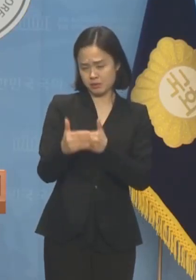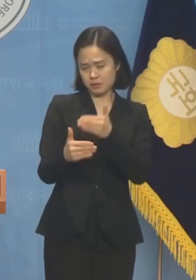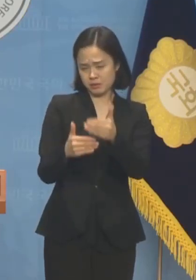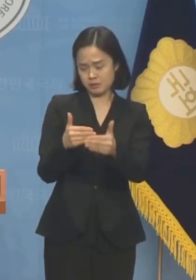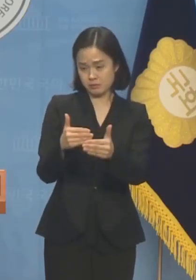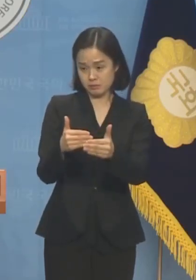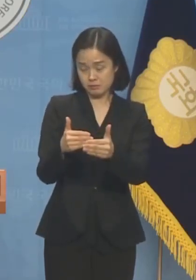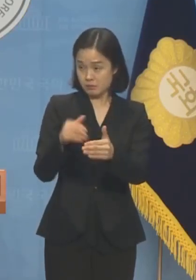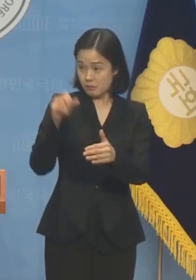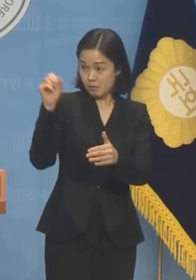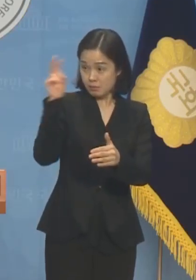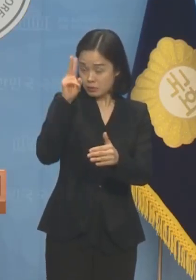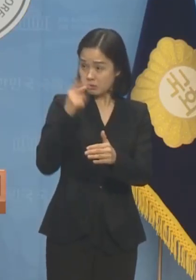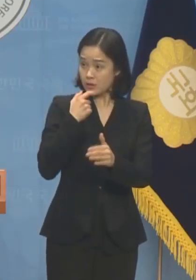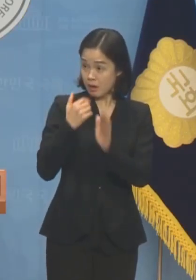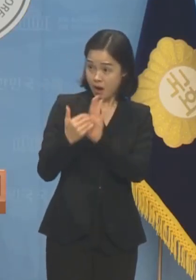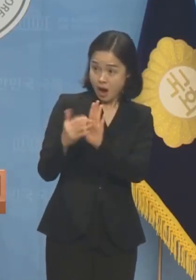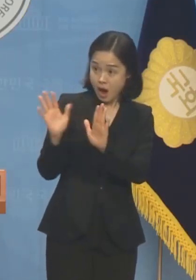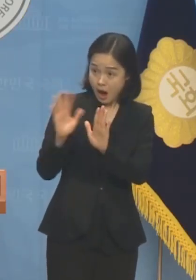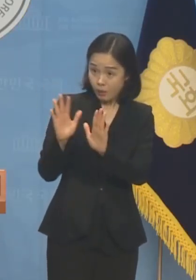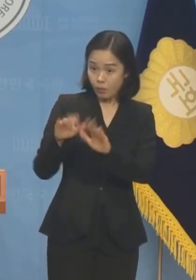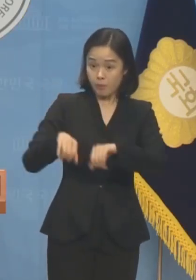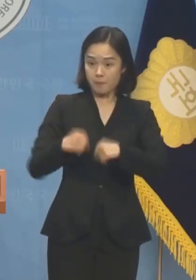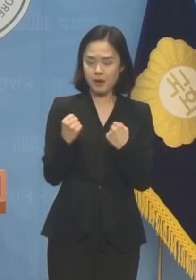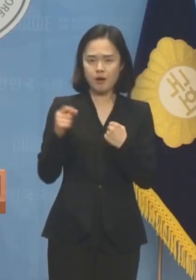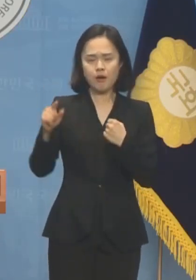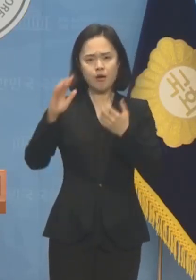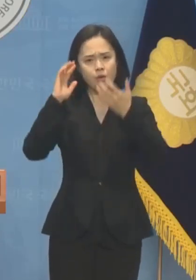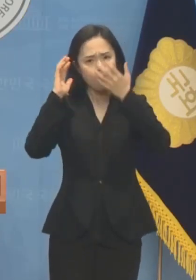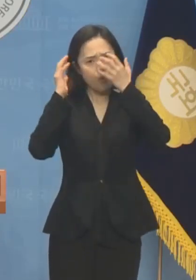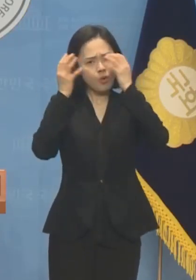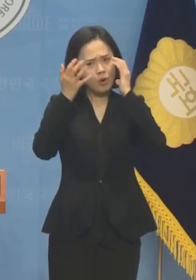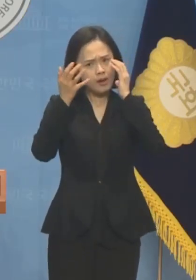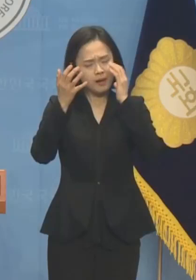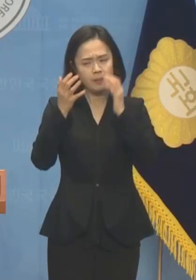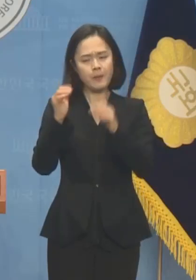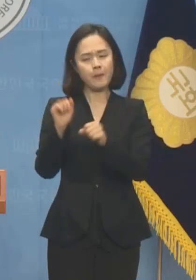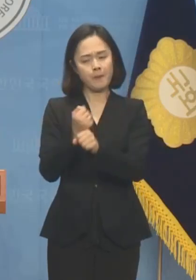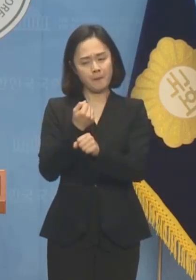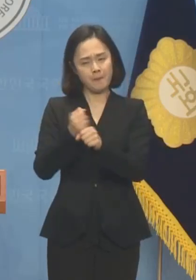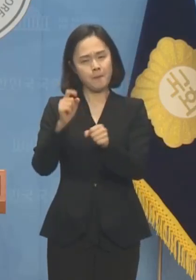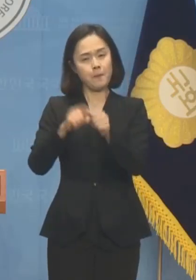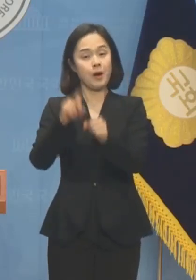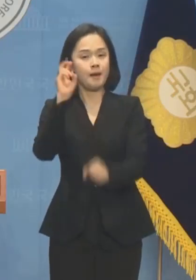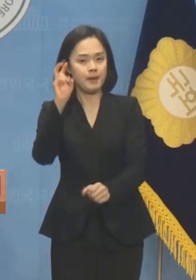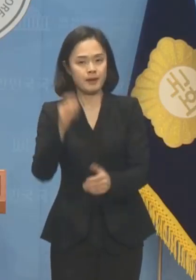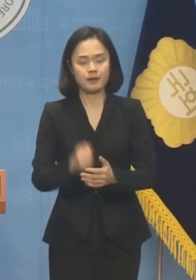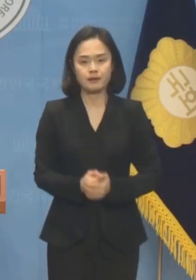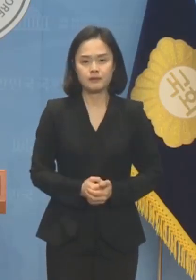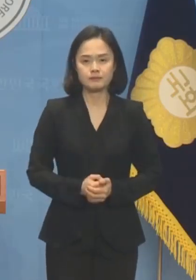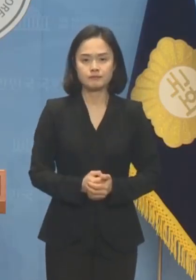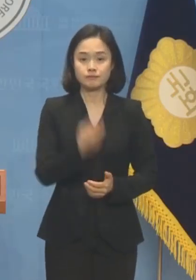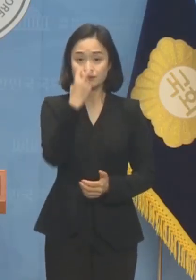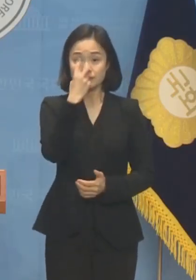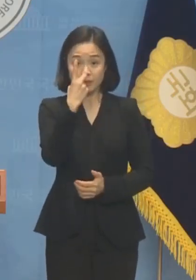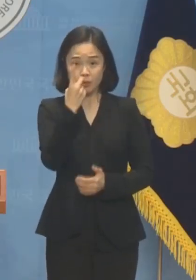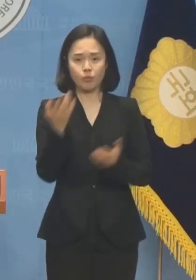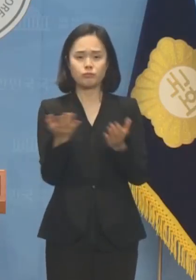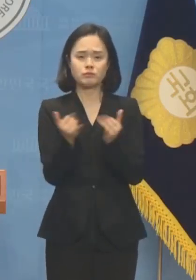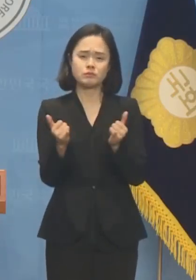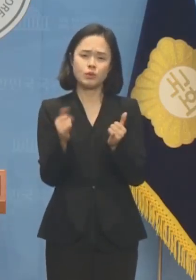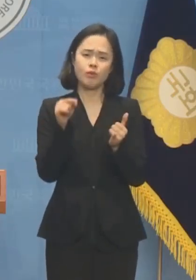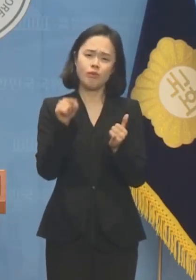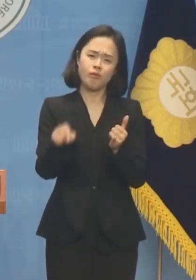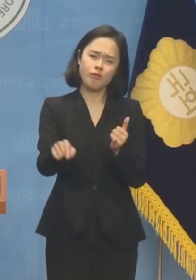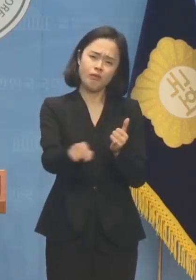보입니다. 윤석열과 경호처 수뇌부가 간접 공성전을 치르는 동안 경호처 직원들은 고통을